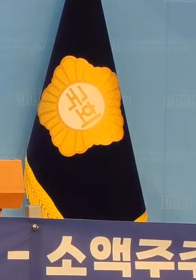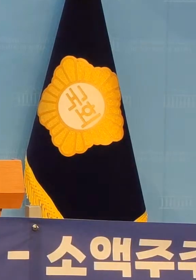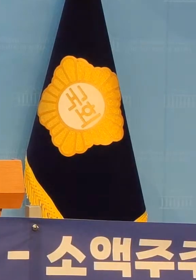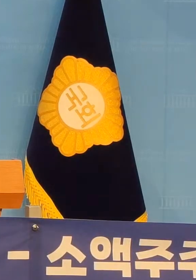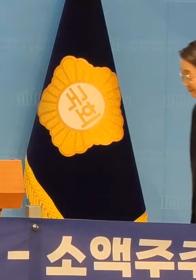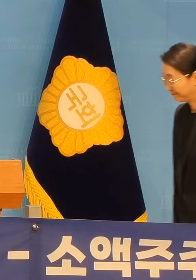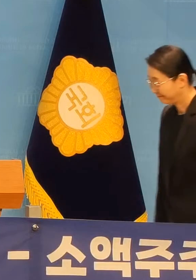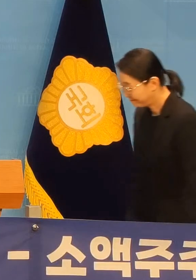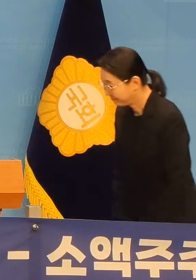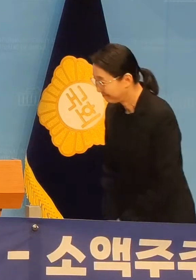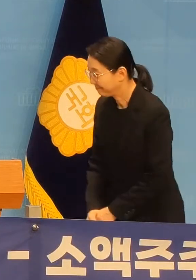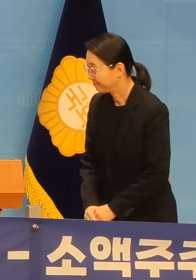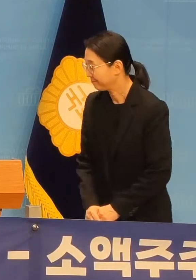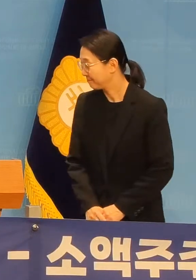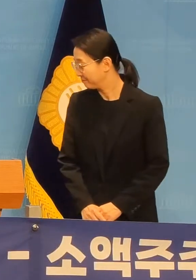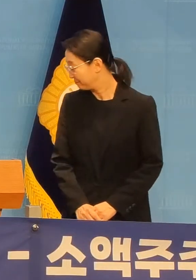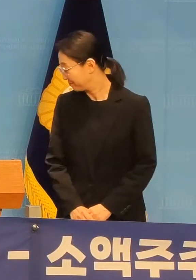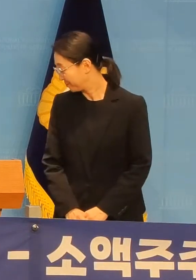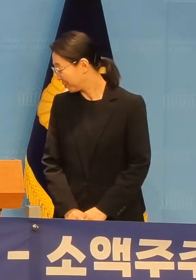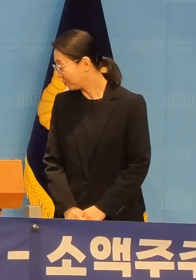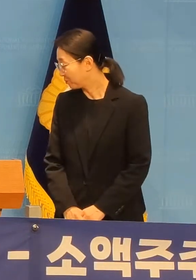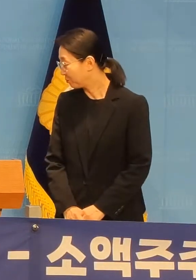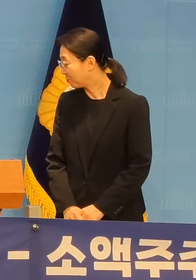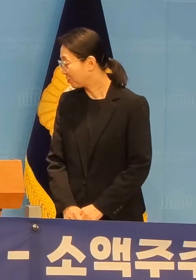고생이 많으십니다. 아이고 이런.